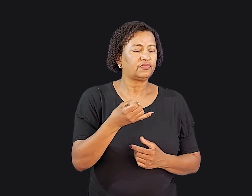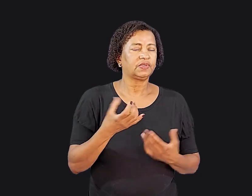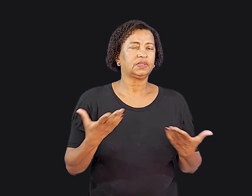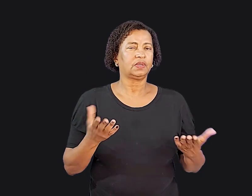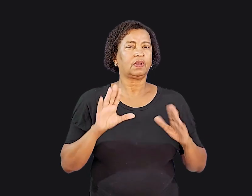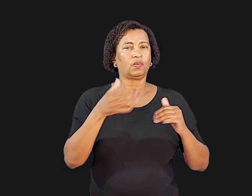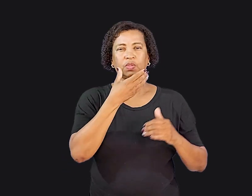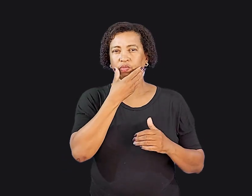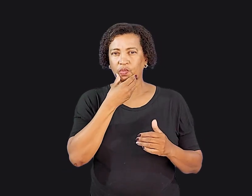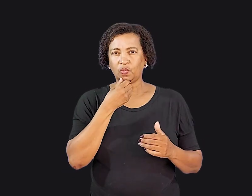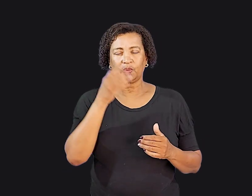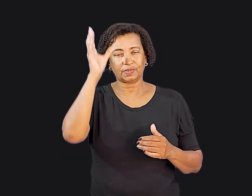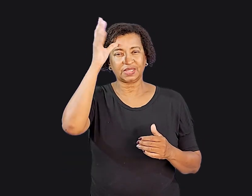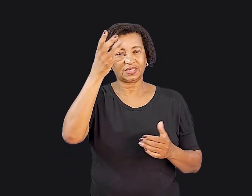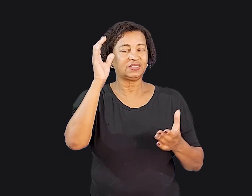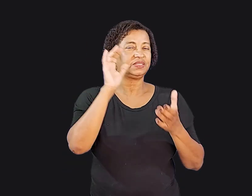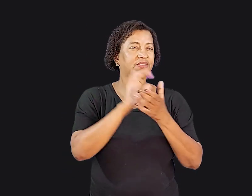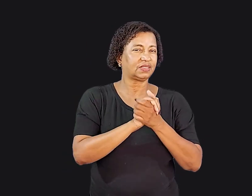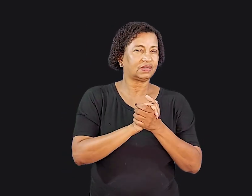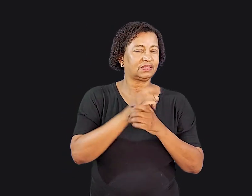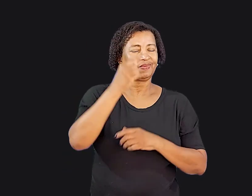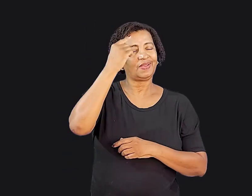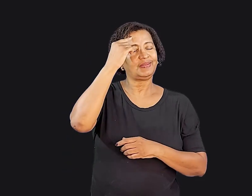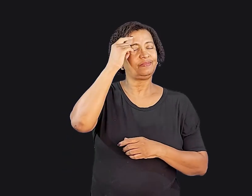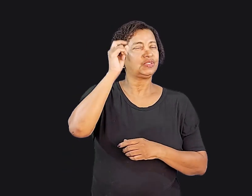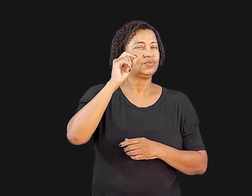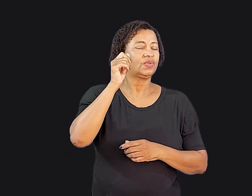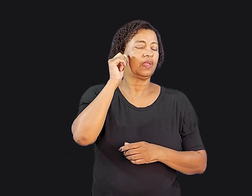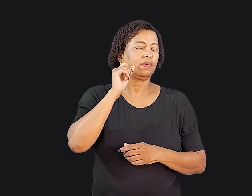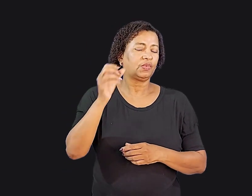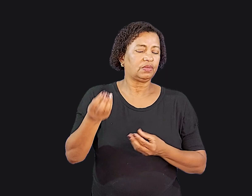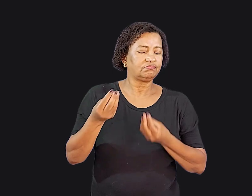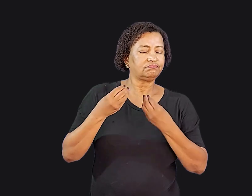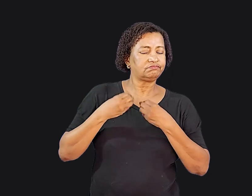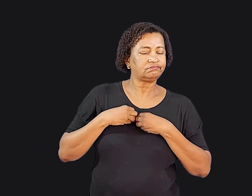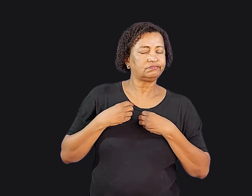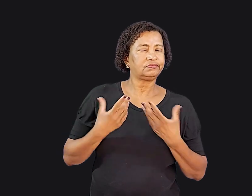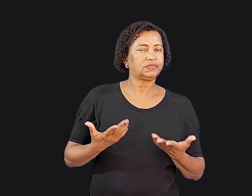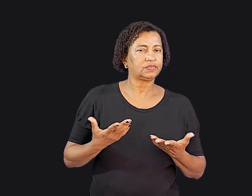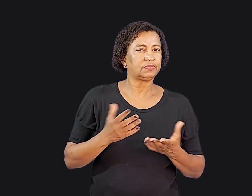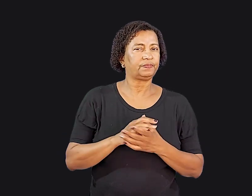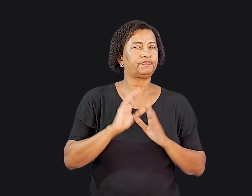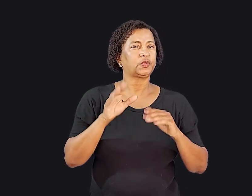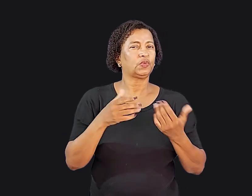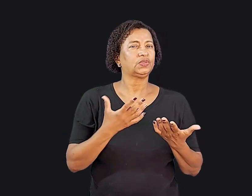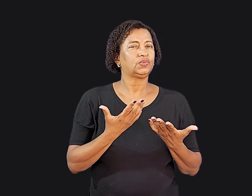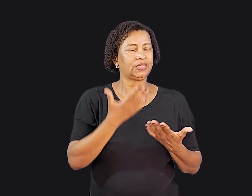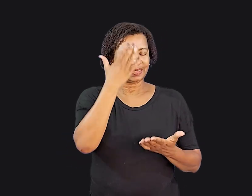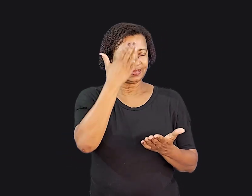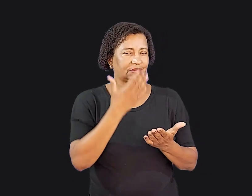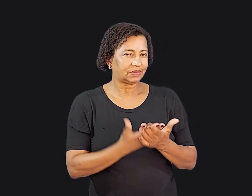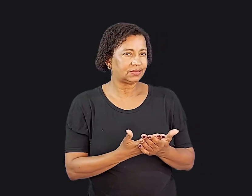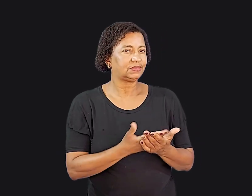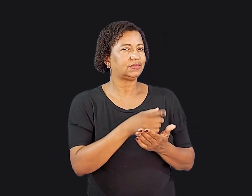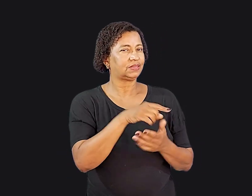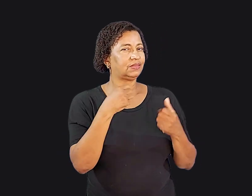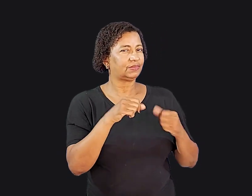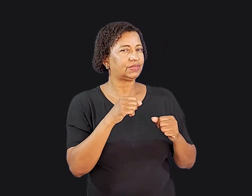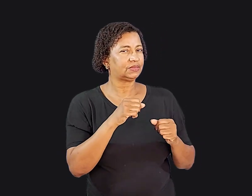se casar, geralmente ele está pensando no que aquela mulher pode dar para ele. Quando ele se convence de que a vida dele será melhor